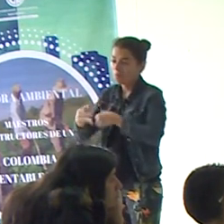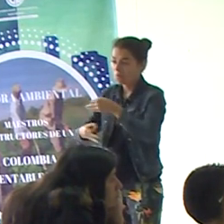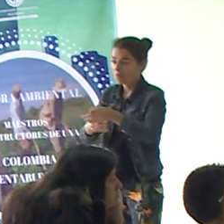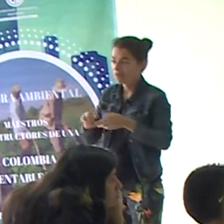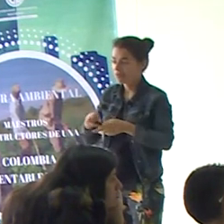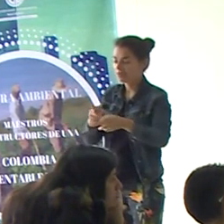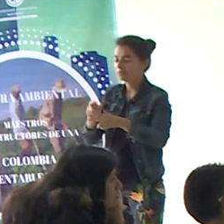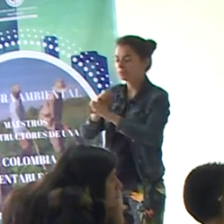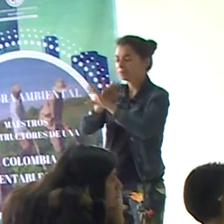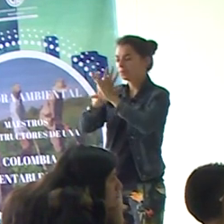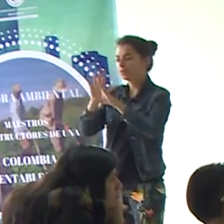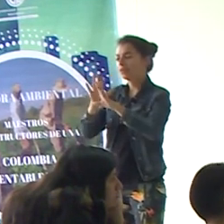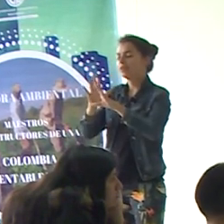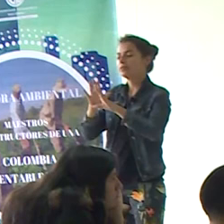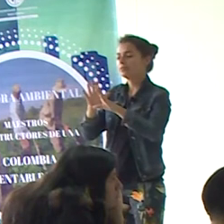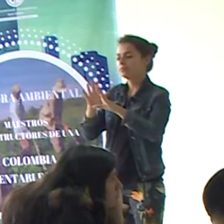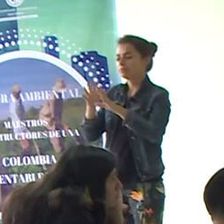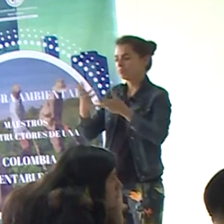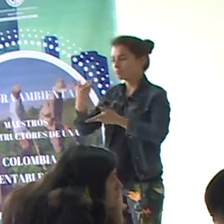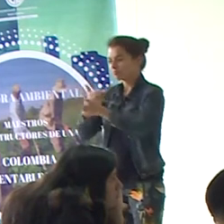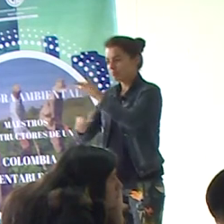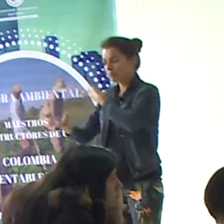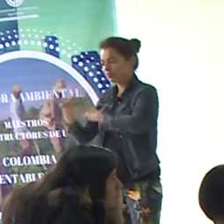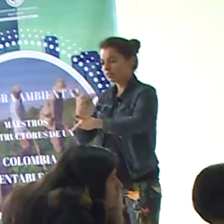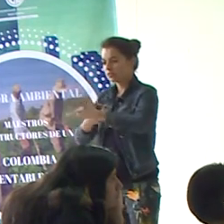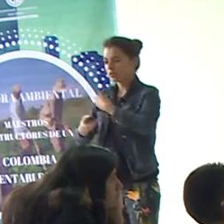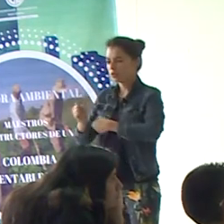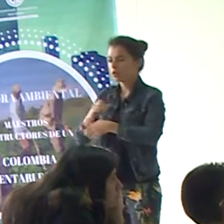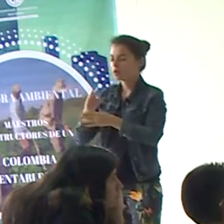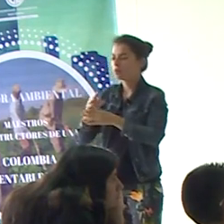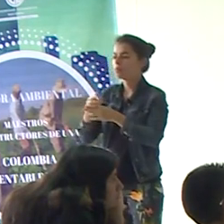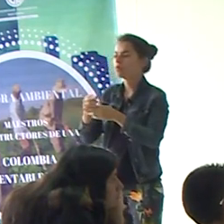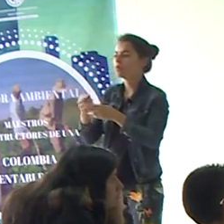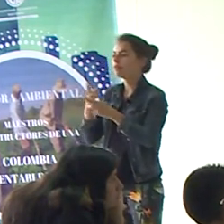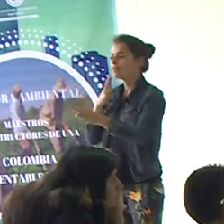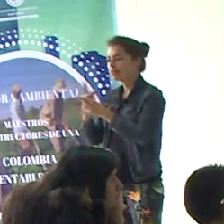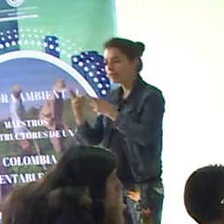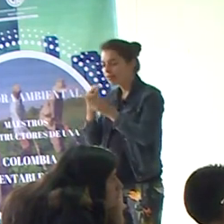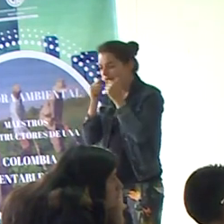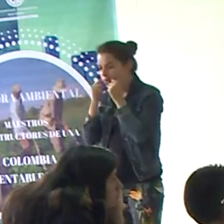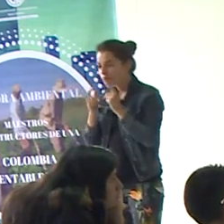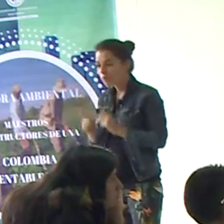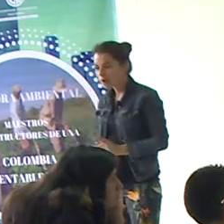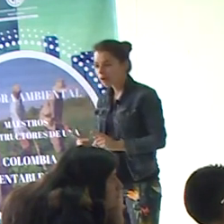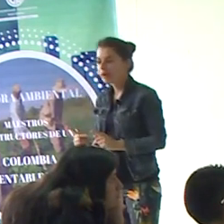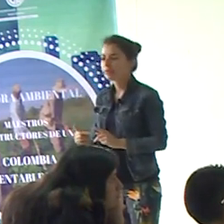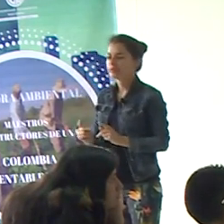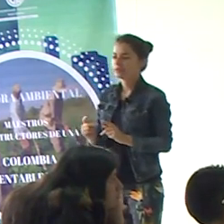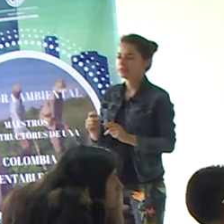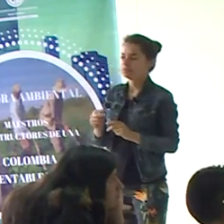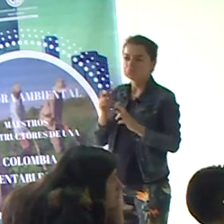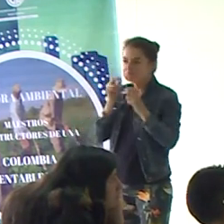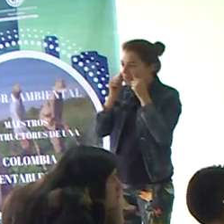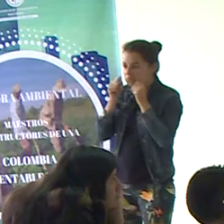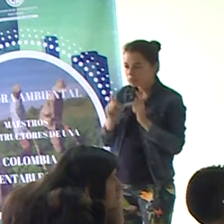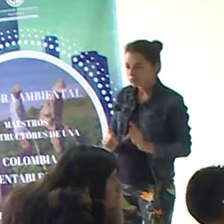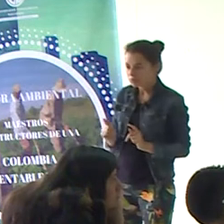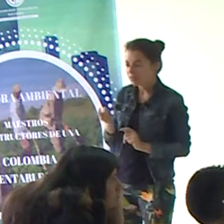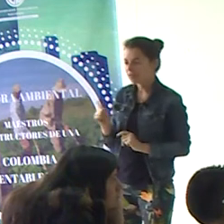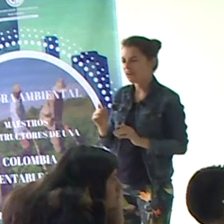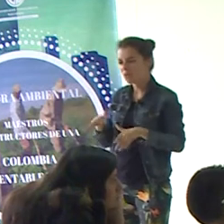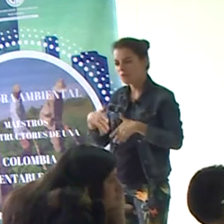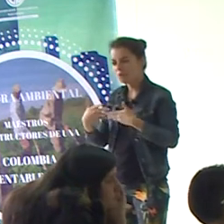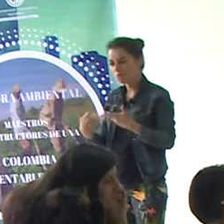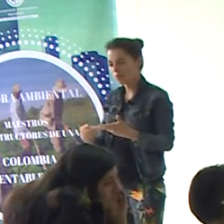ver con cómo se interrelacionan los seres humanos los seres no vivos los seres vivos todas las